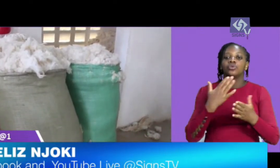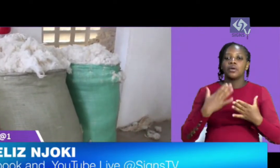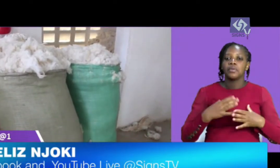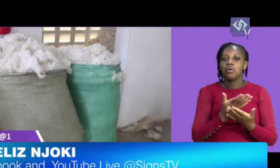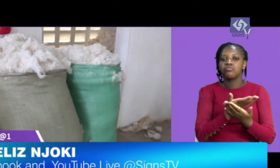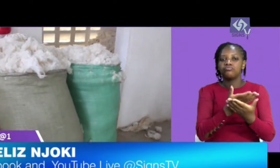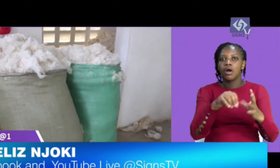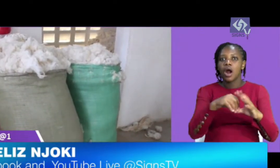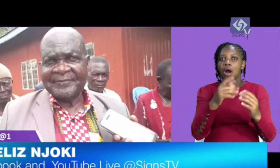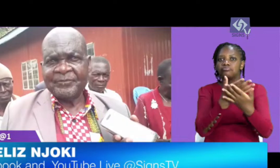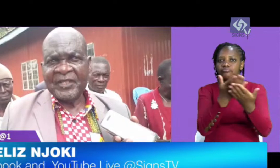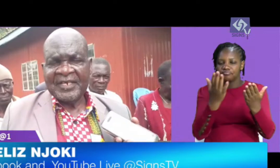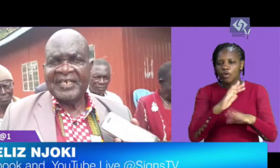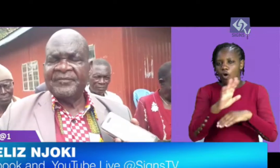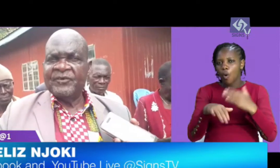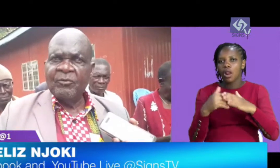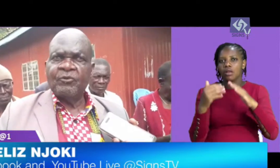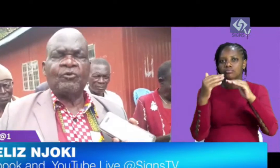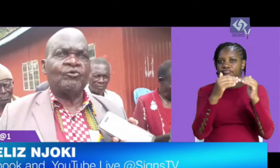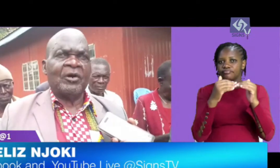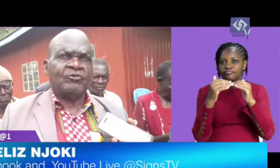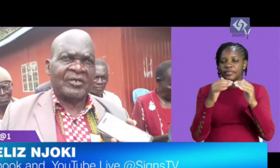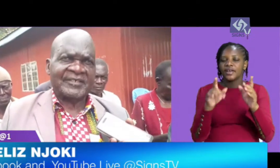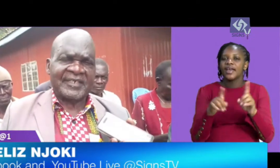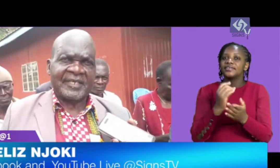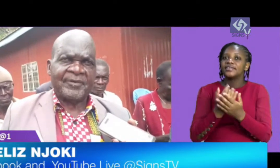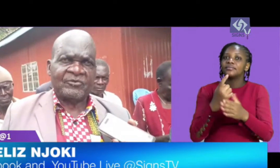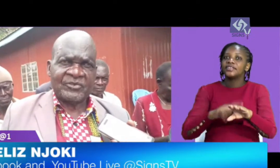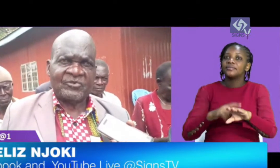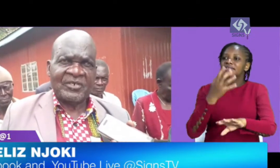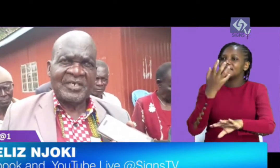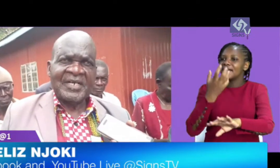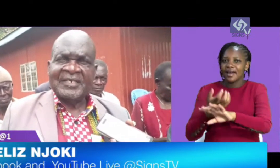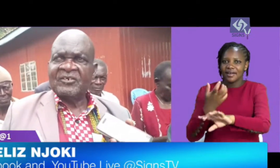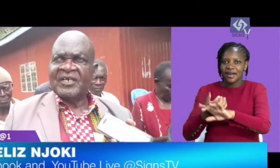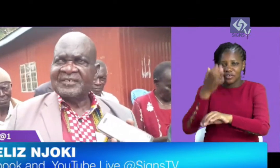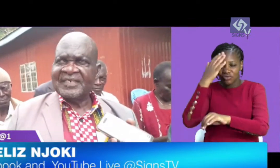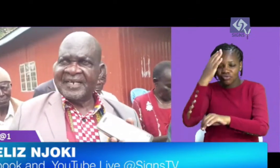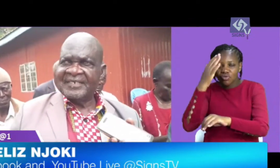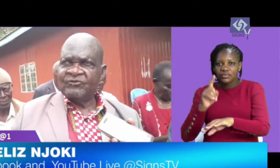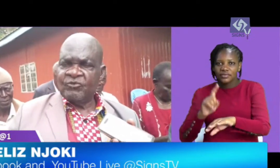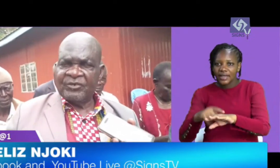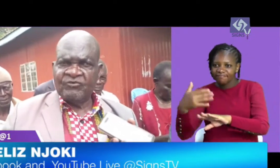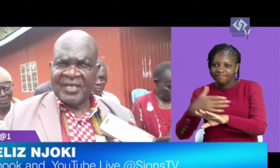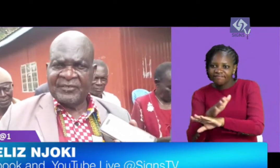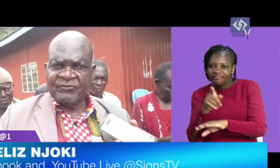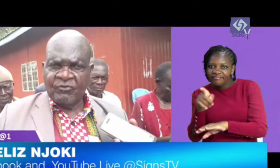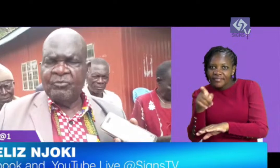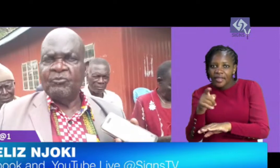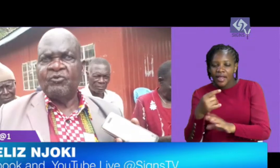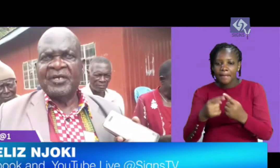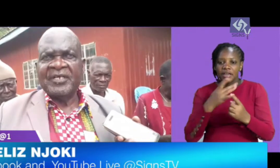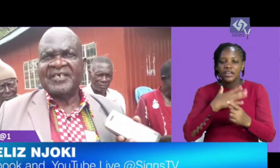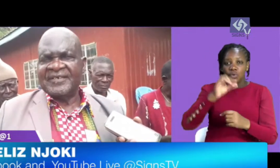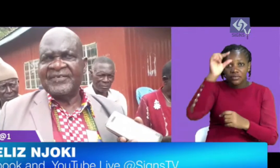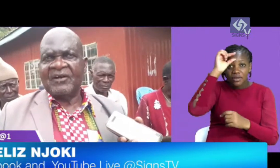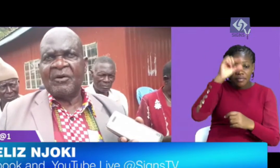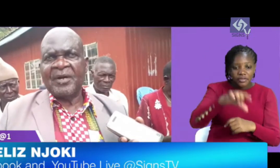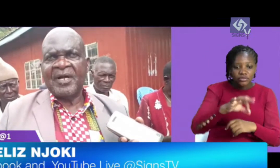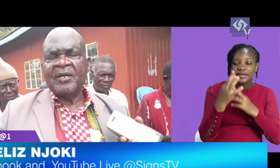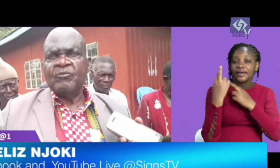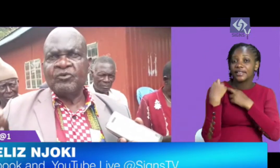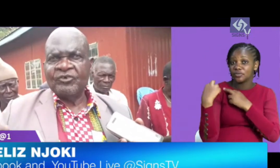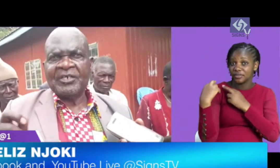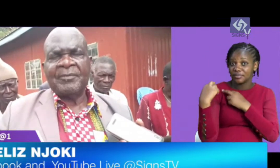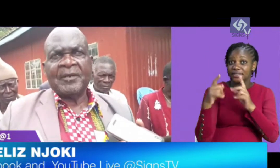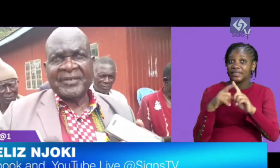ukulima usiku. Bila si mchana. Na ni vigumu kugundua mtu akitembea usiku. Nataka serikali ichukue jukumu hakikisha